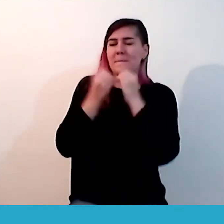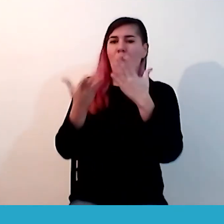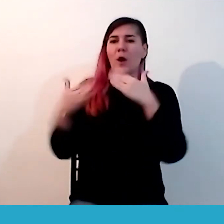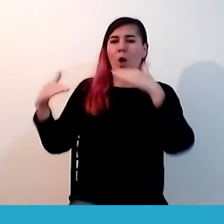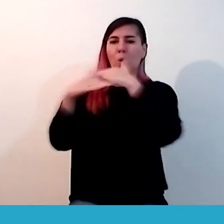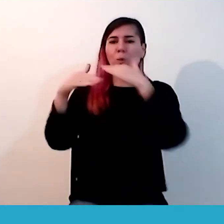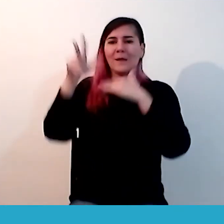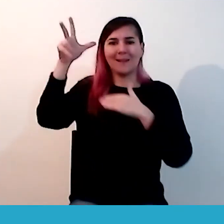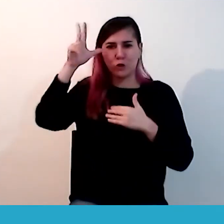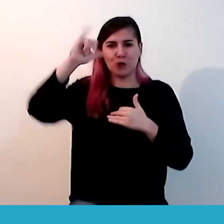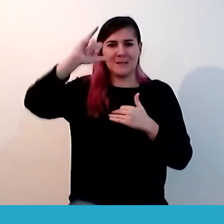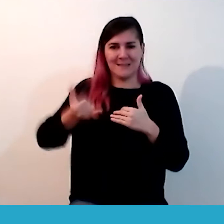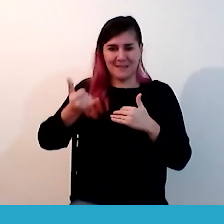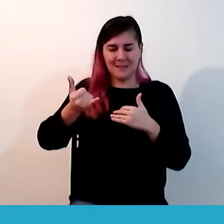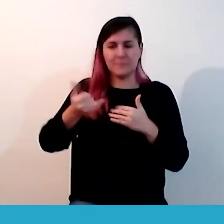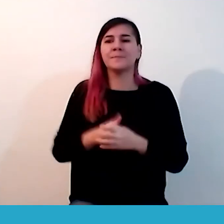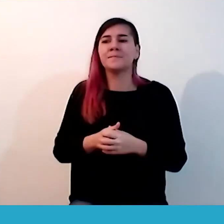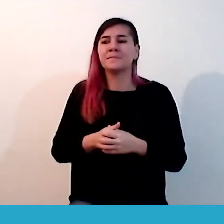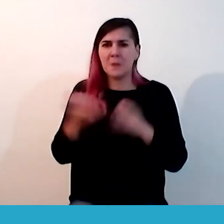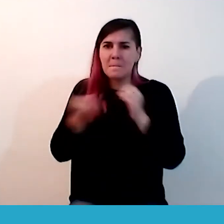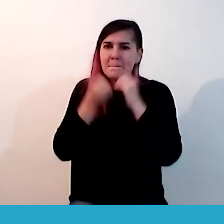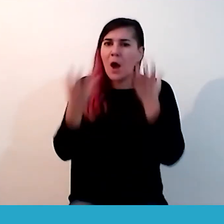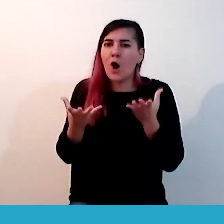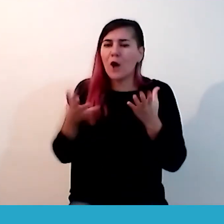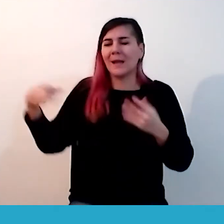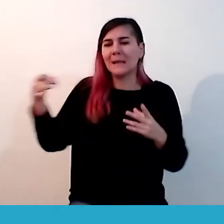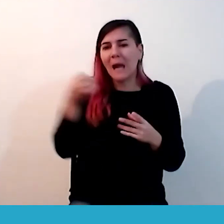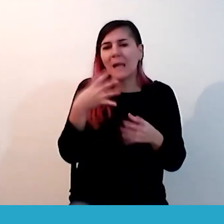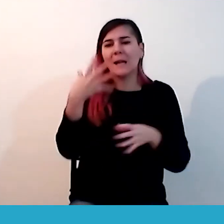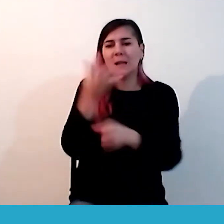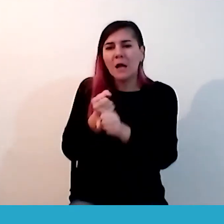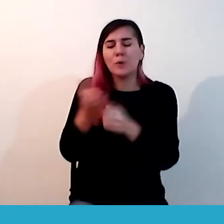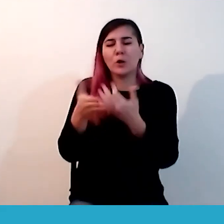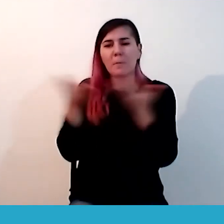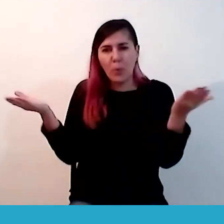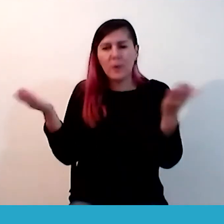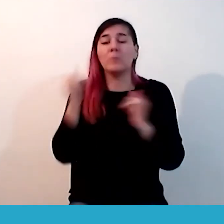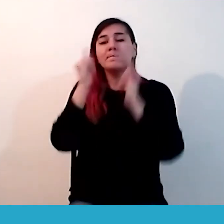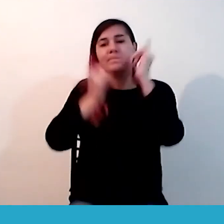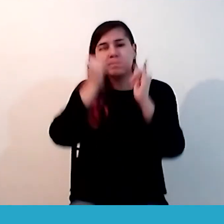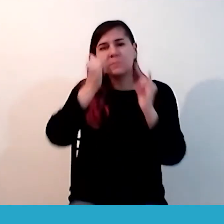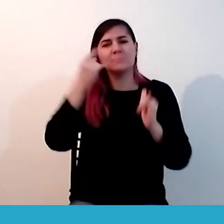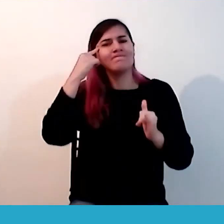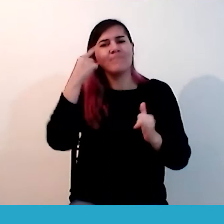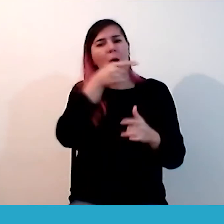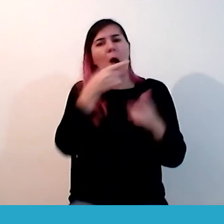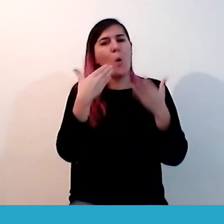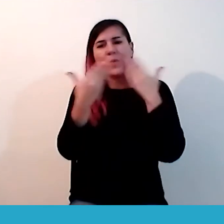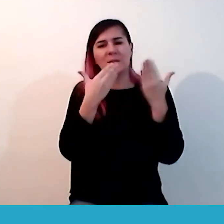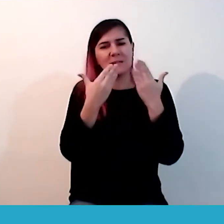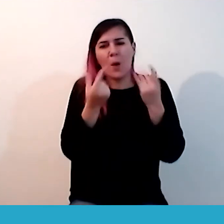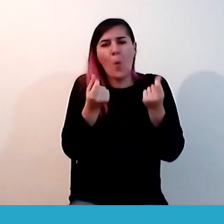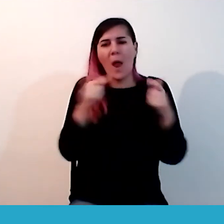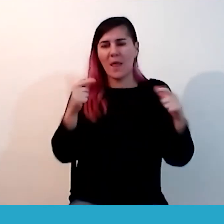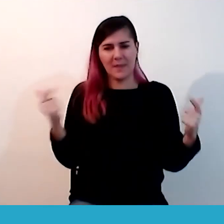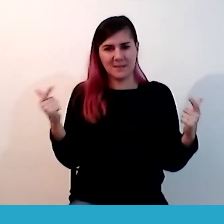ordenamiento territorial participativo, las mejoras al tren y al transporte público. Por lo expuesto, considera que esta vía pública carece de toda validez, debiendo